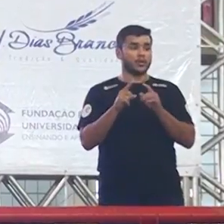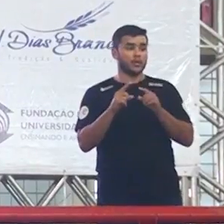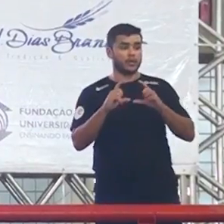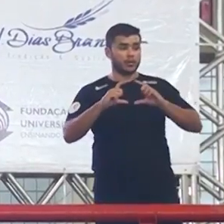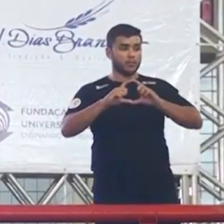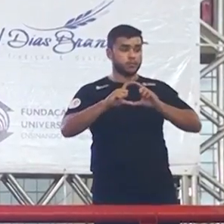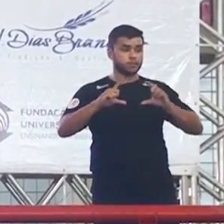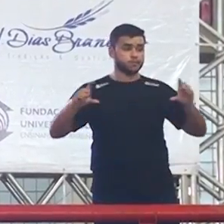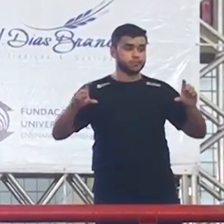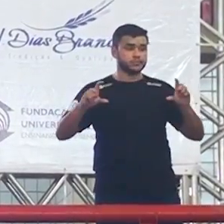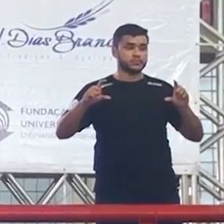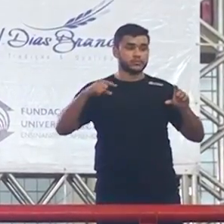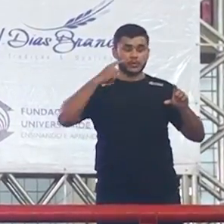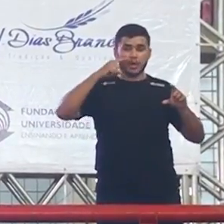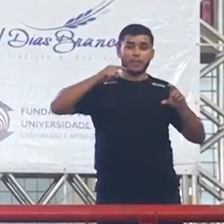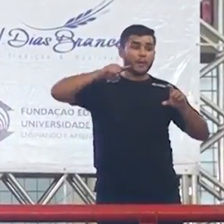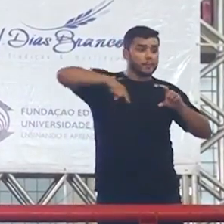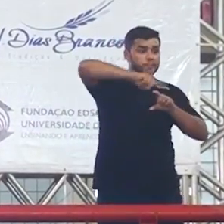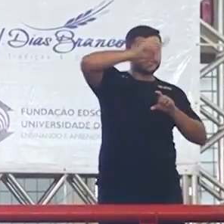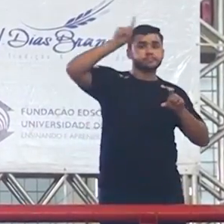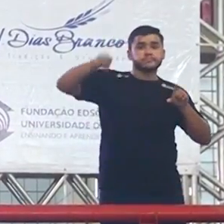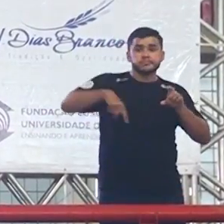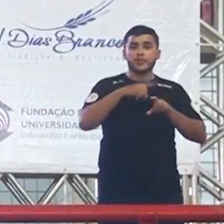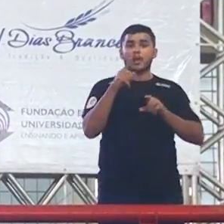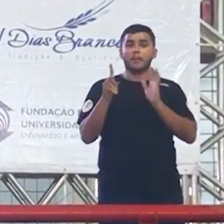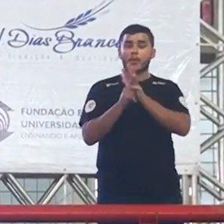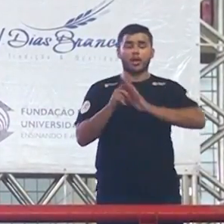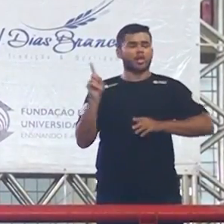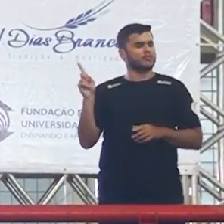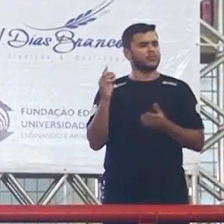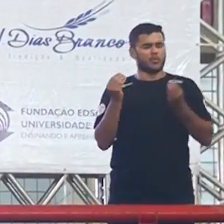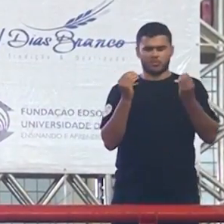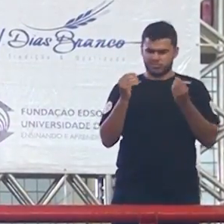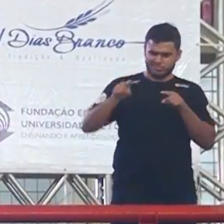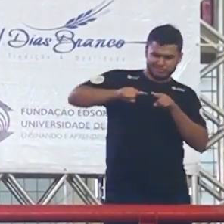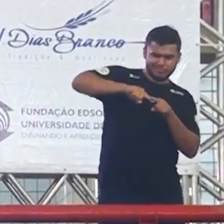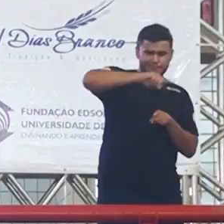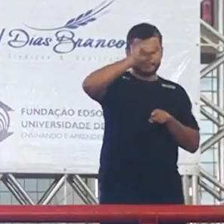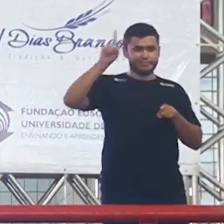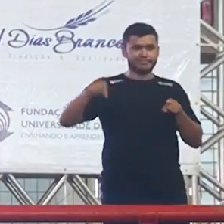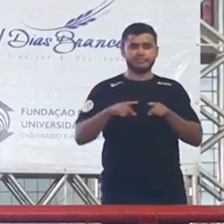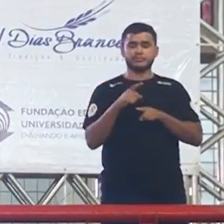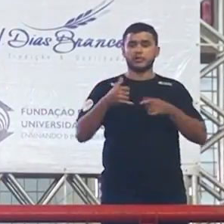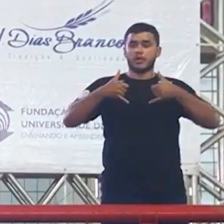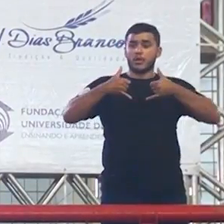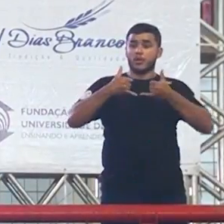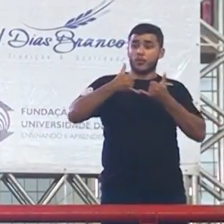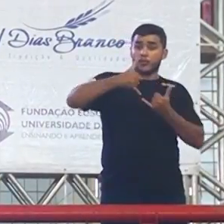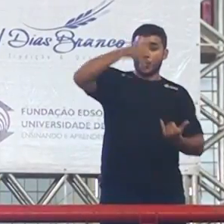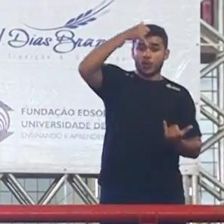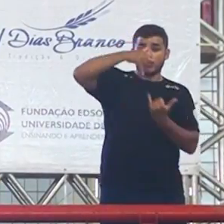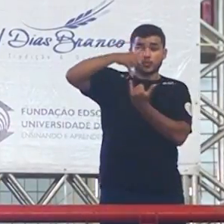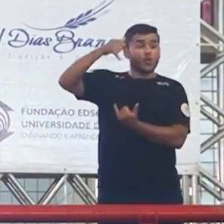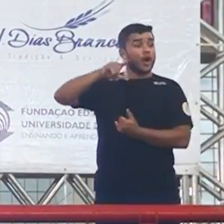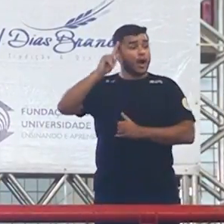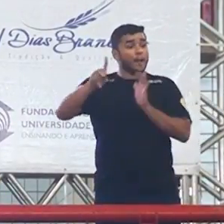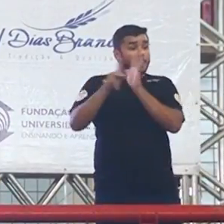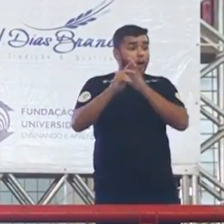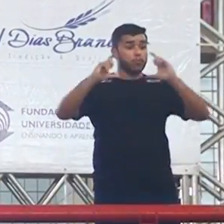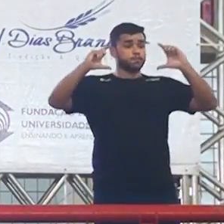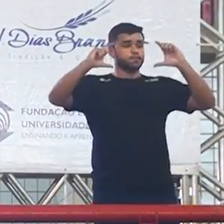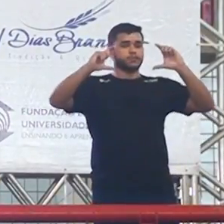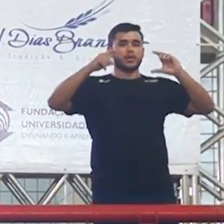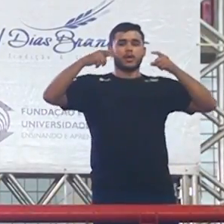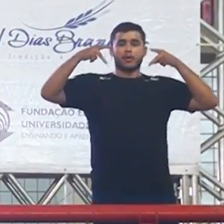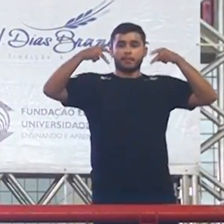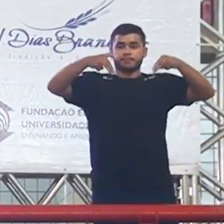voltar. Professor, quem é que faz com que essa corrente volte novamente para o resistor? É o gerador. É o